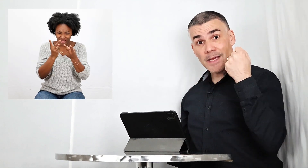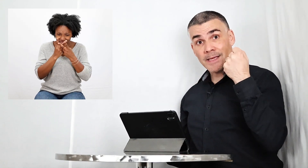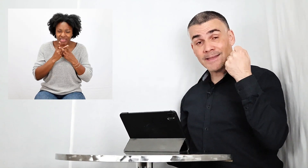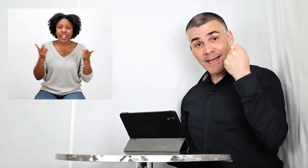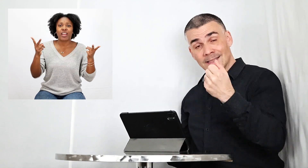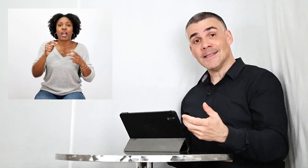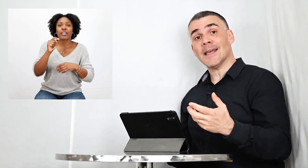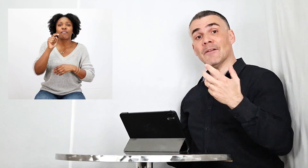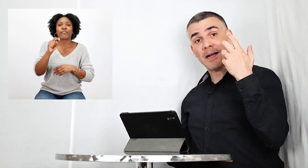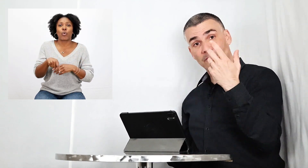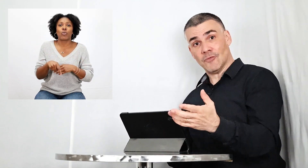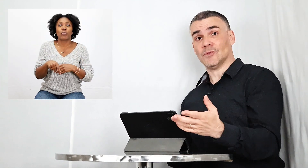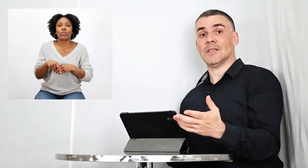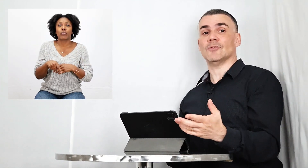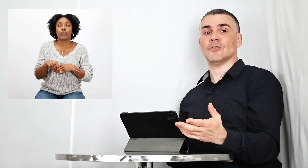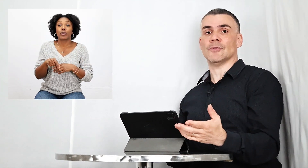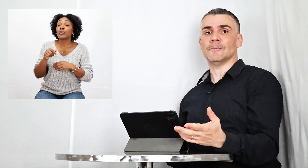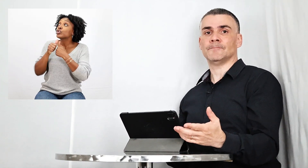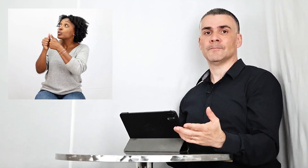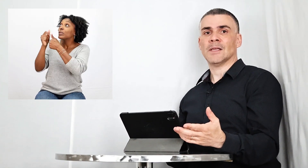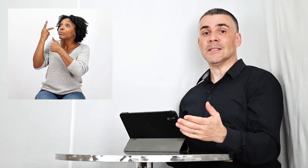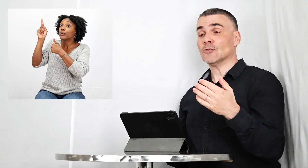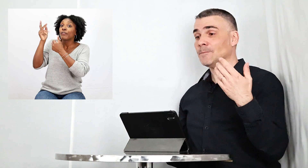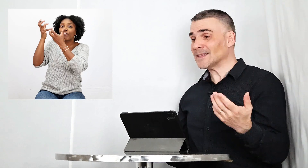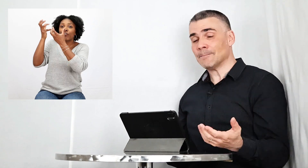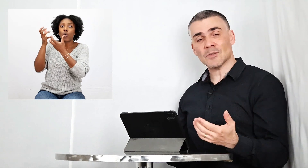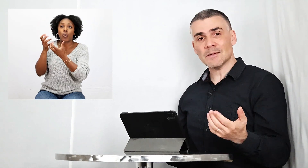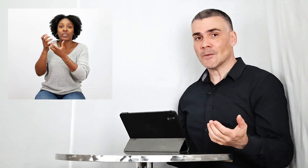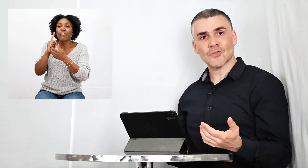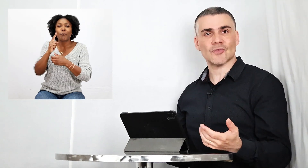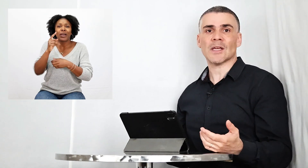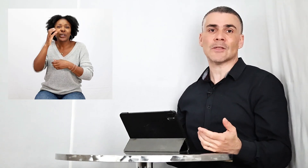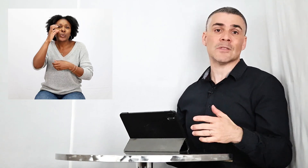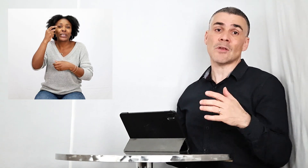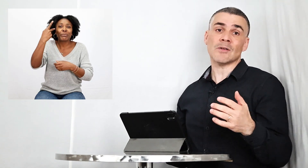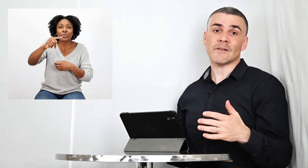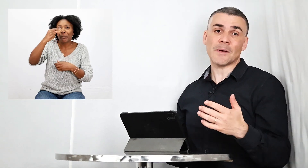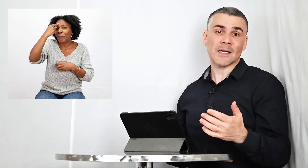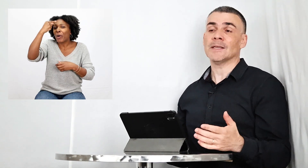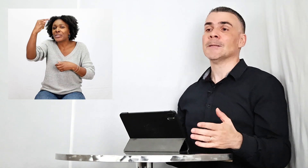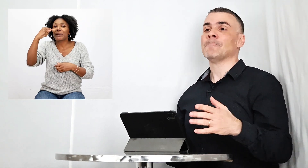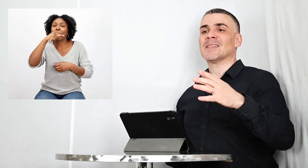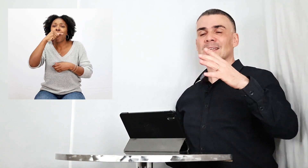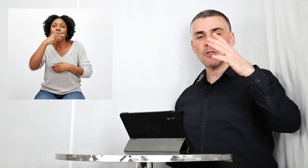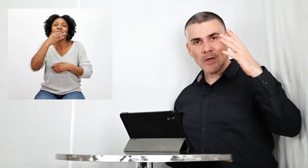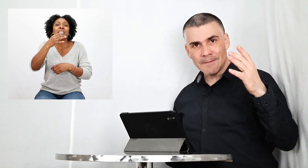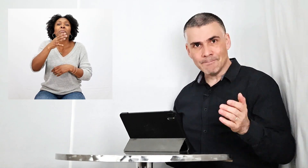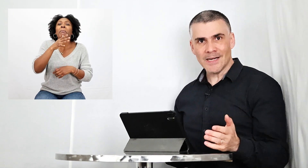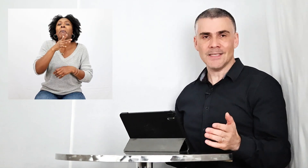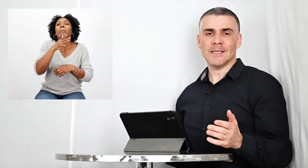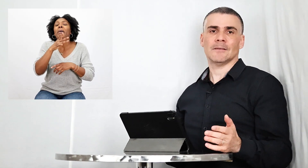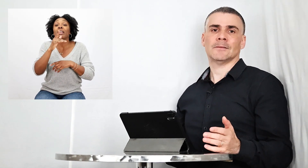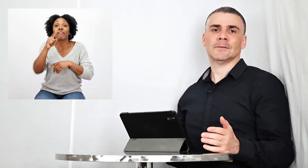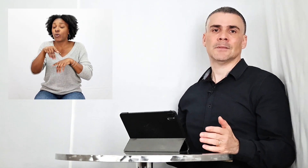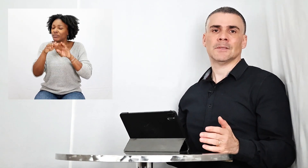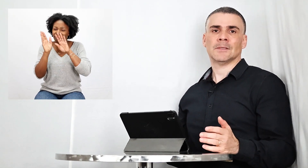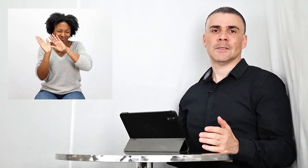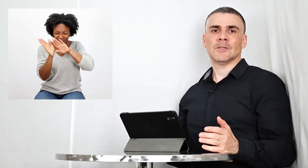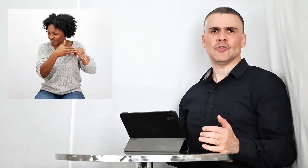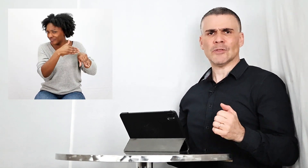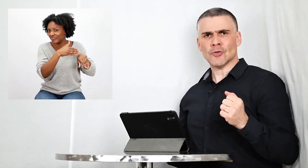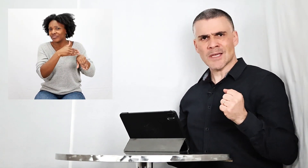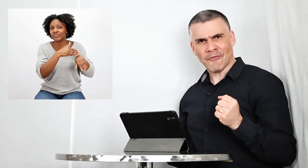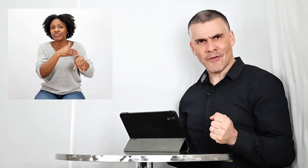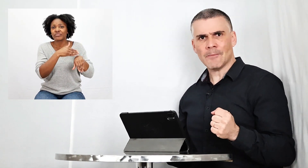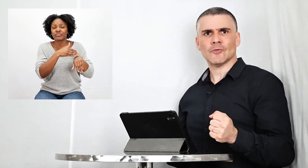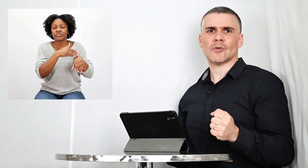et à t'aligner avec la volonté de Dieu. N'écoute pas tes pensées mensongères qui disent non, ça ne va pas arriver. Ça, tu dois les balayer.